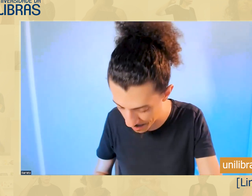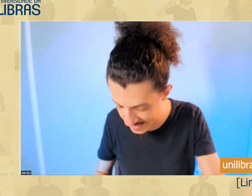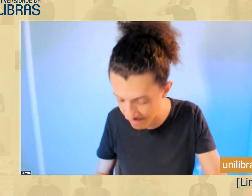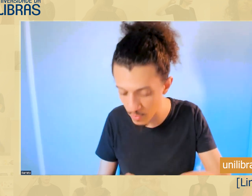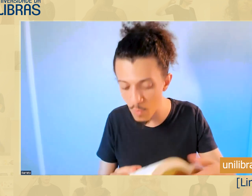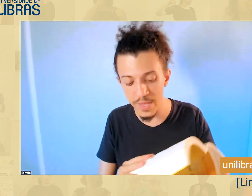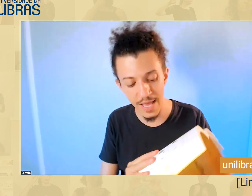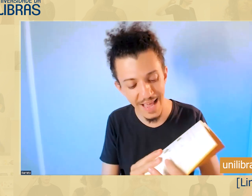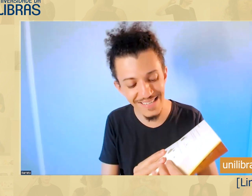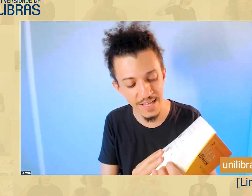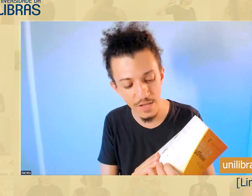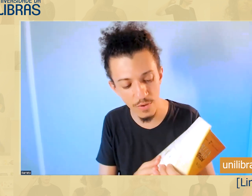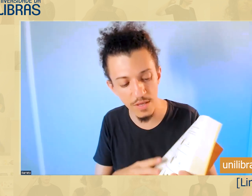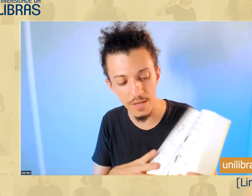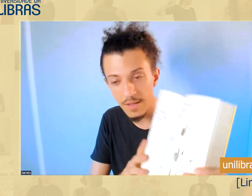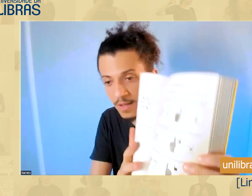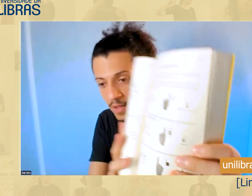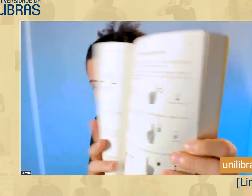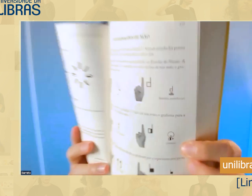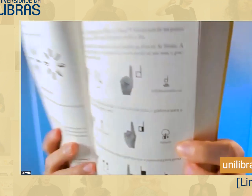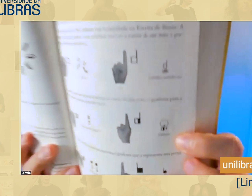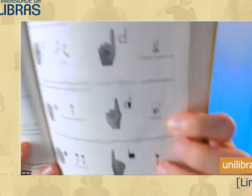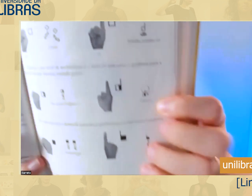silêncio. Observa como que ele é escrito aqui.